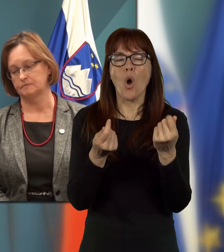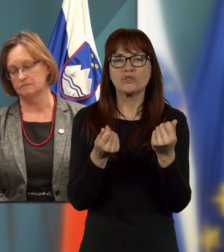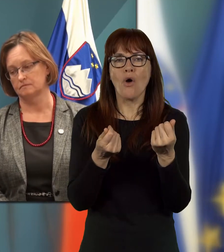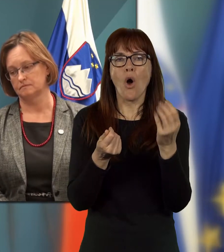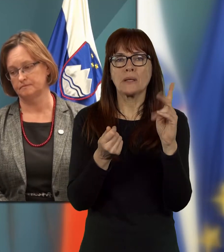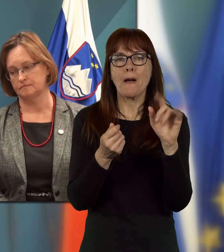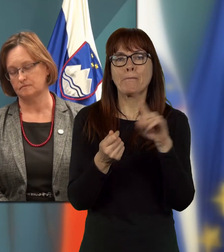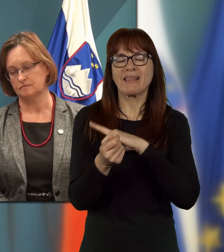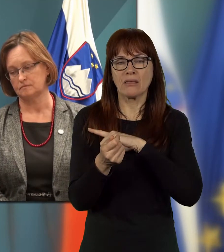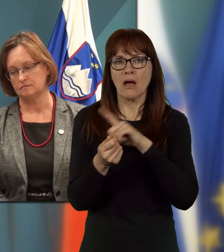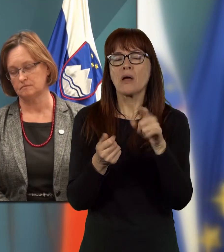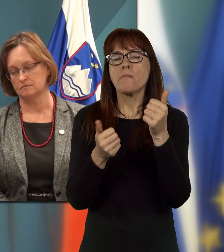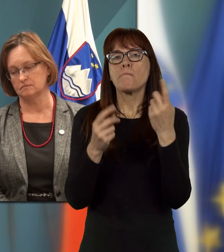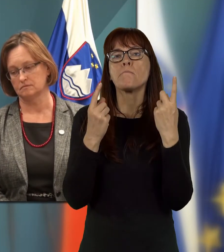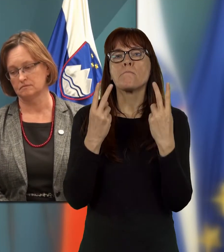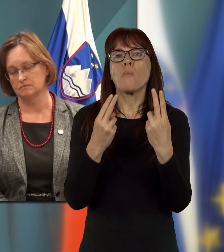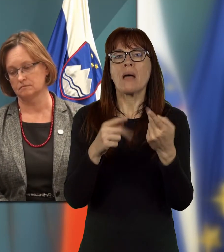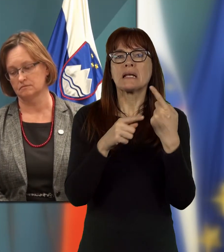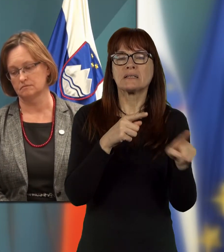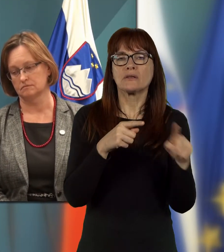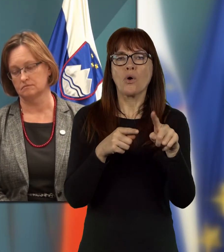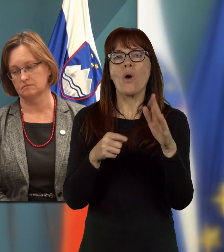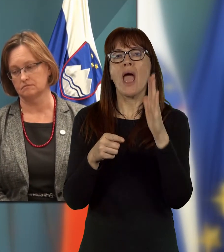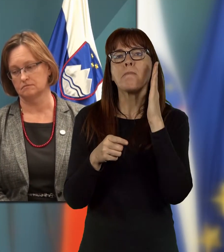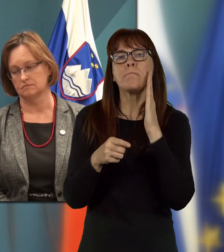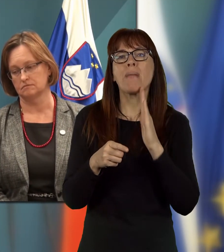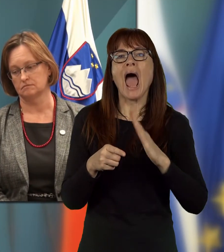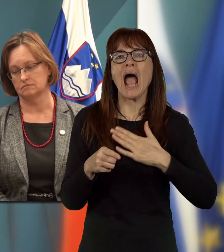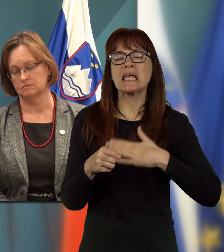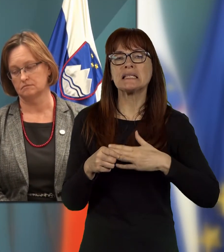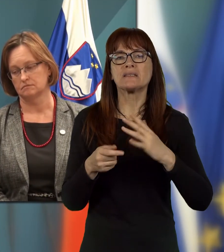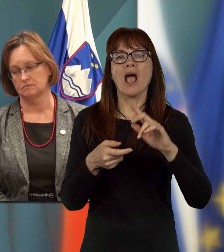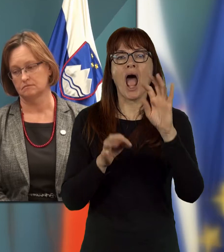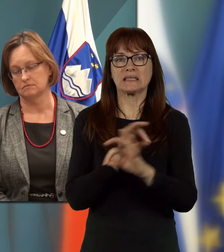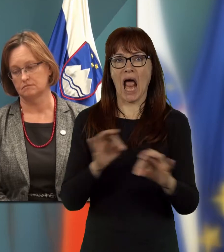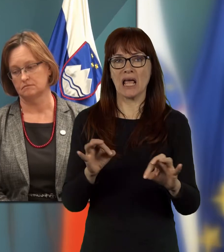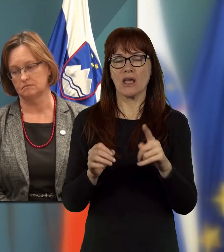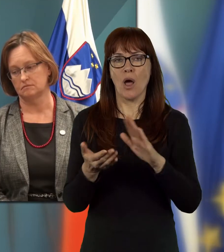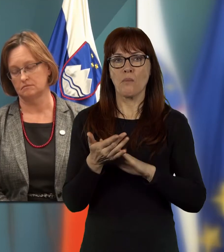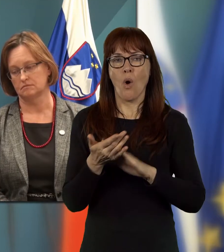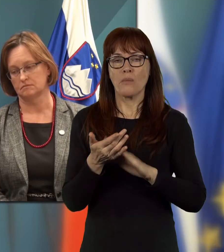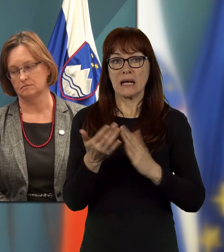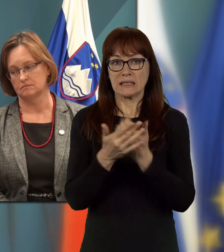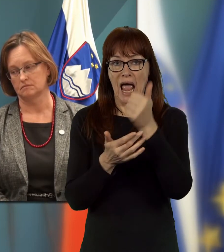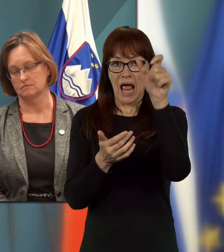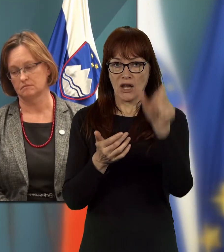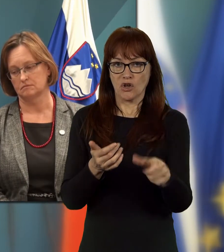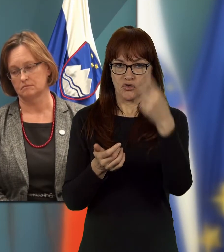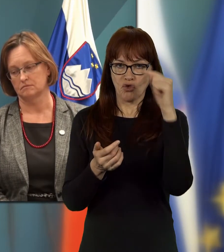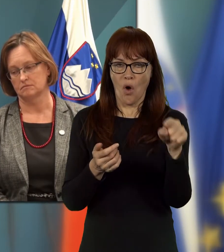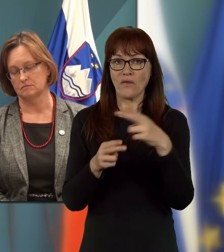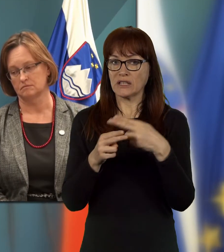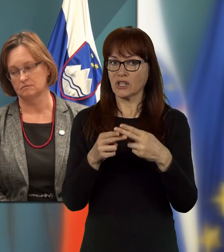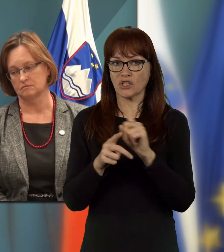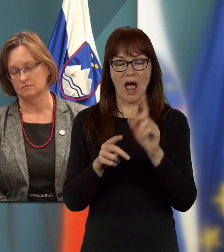pomembnih faktorjev. Pa kakorkoli, če gledate, to je blaginjska strategija in blaginjska strategija pomeni za enega človeka,